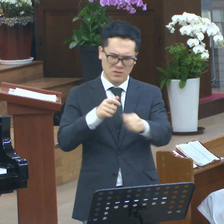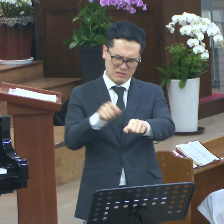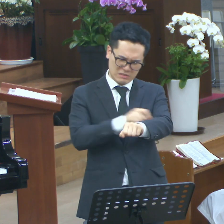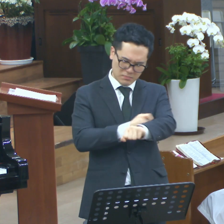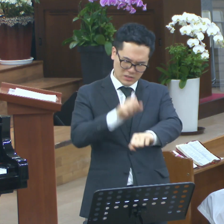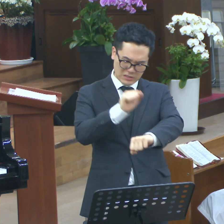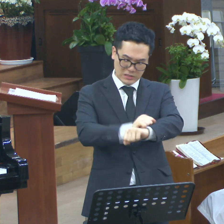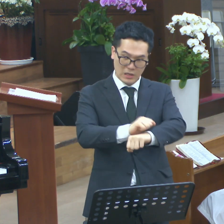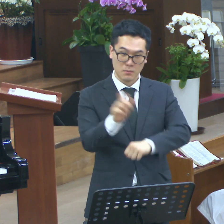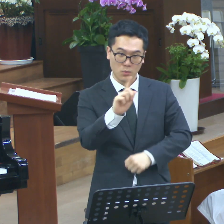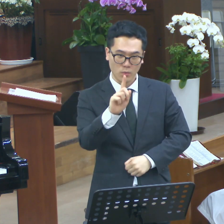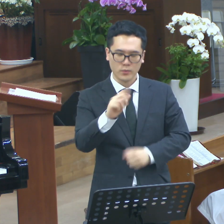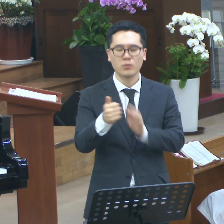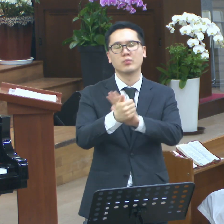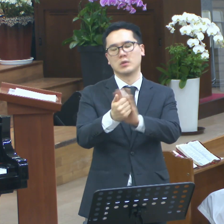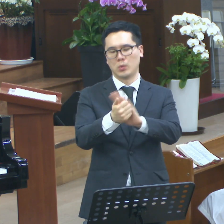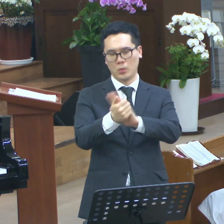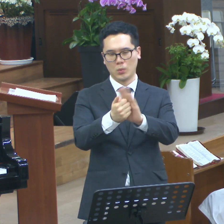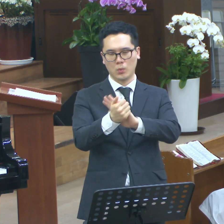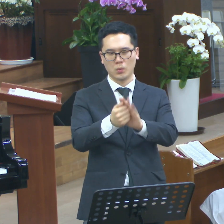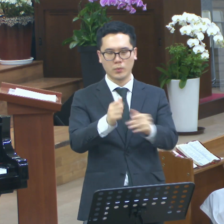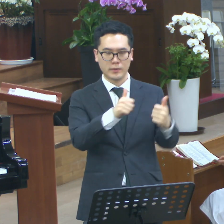위로해 주는 거예요. 따라합시다. 모든 위로의 하나님.